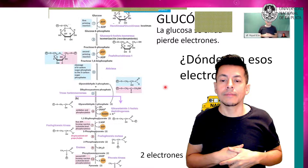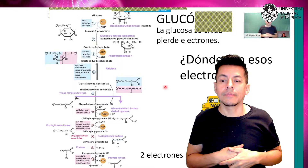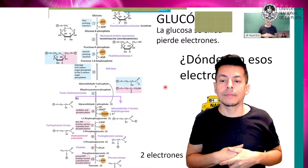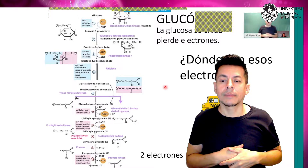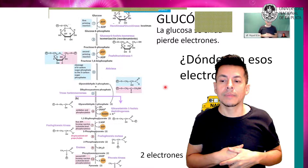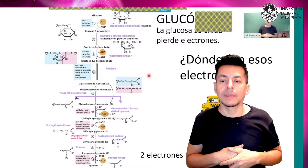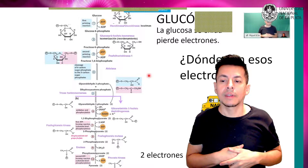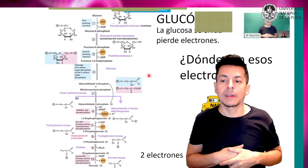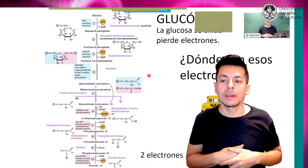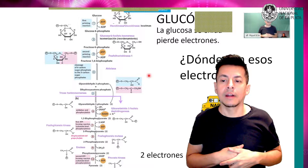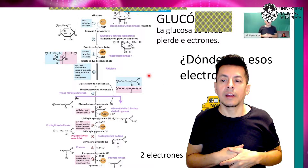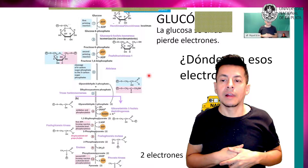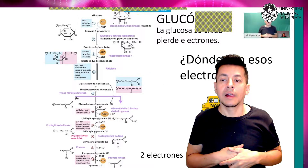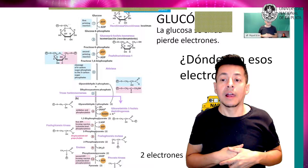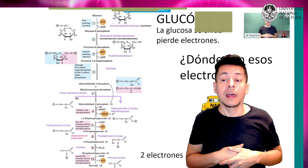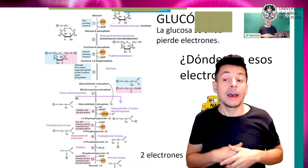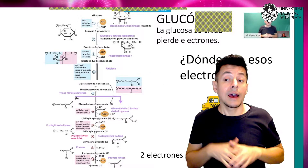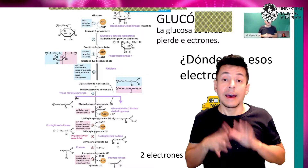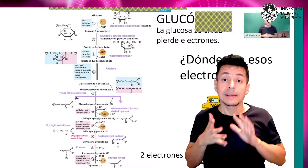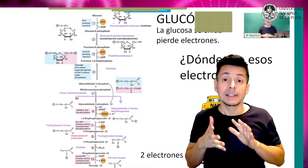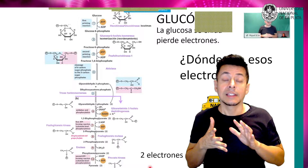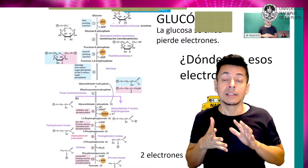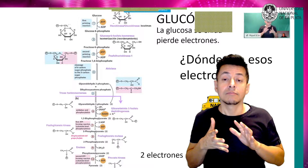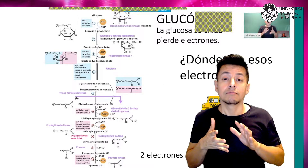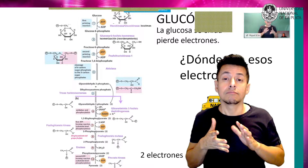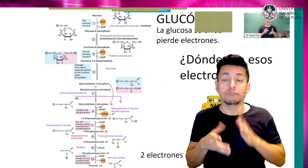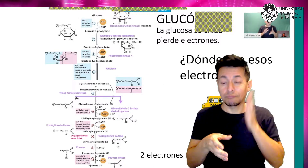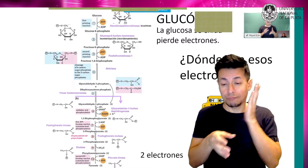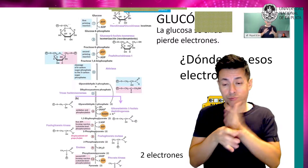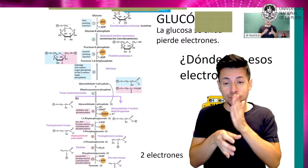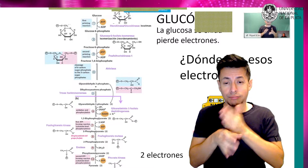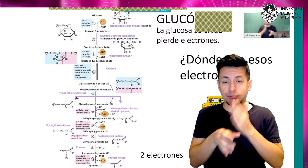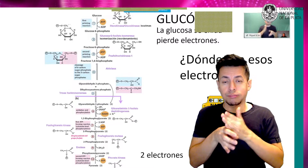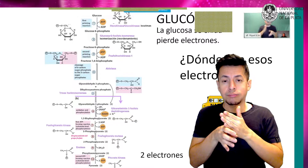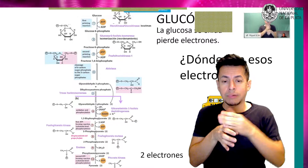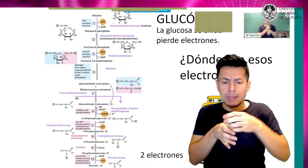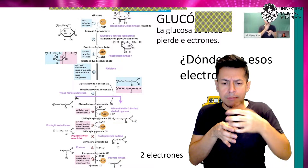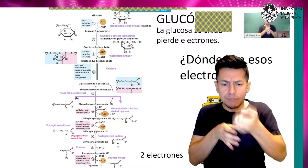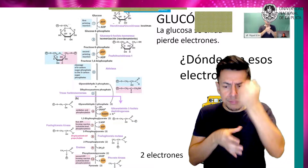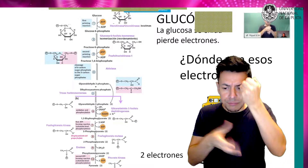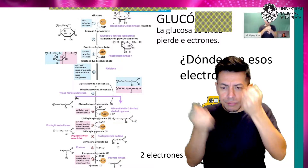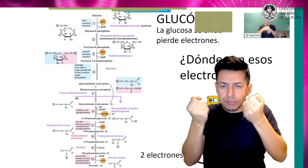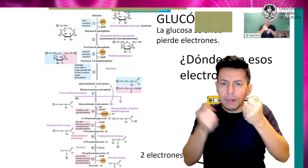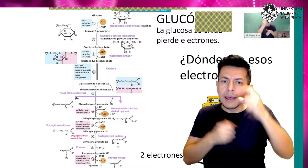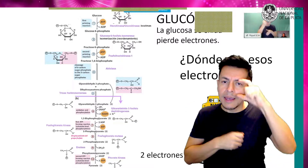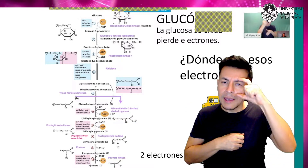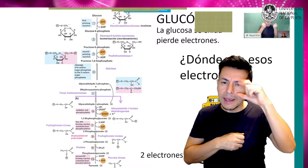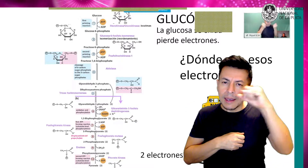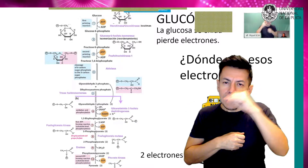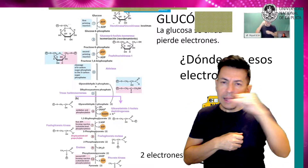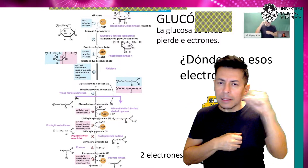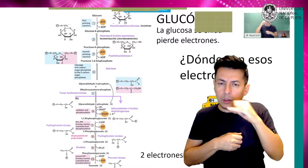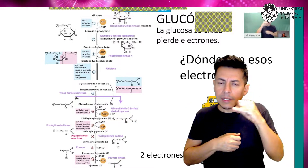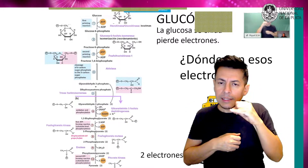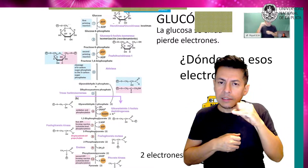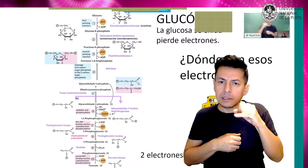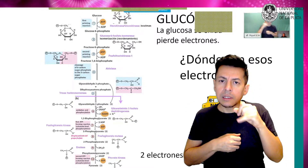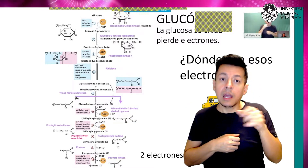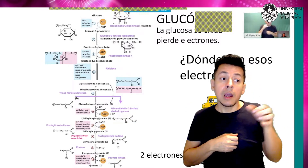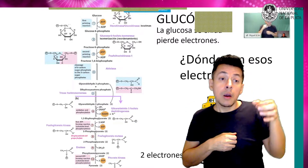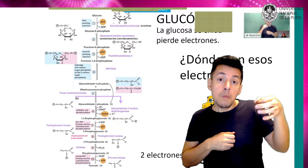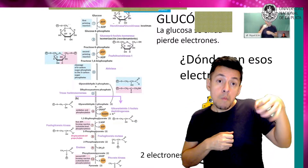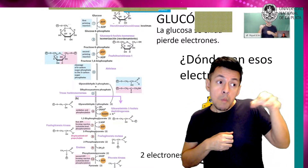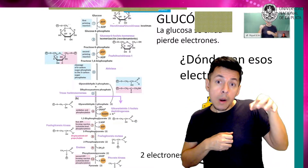A partir de esta oxidación se van a obtener electrones que van a ser transportados por moléculas específicas como